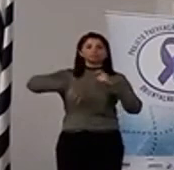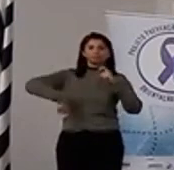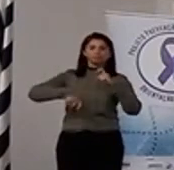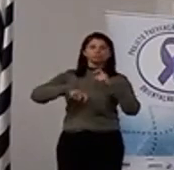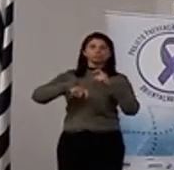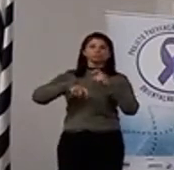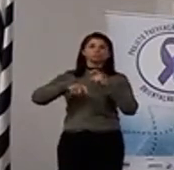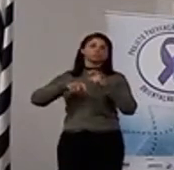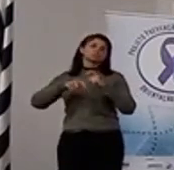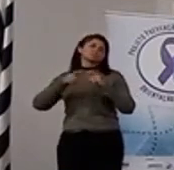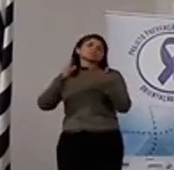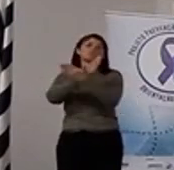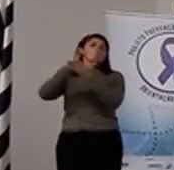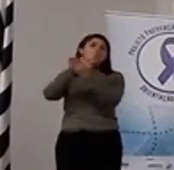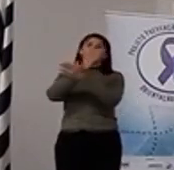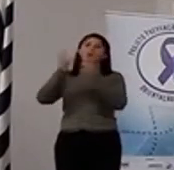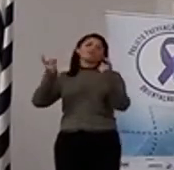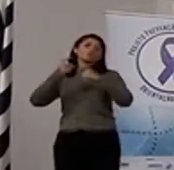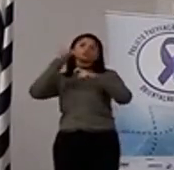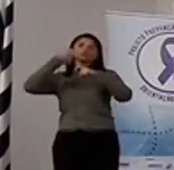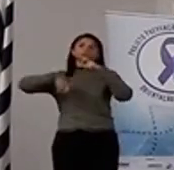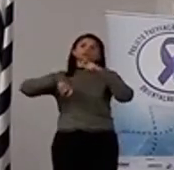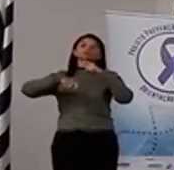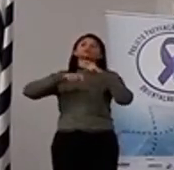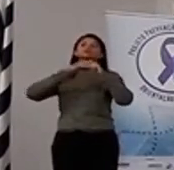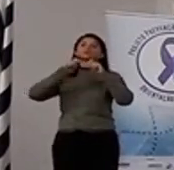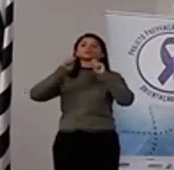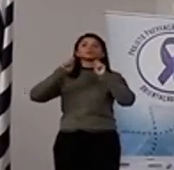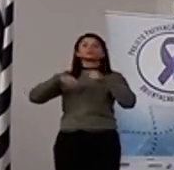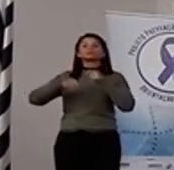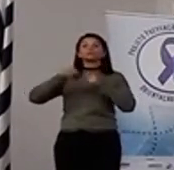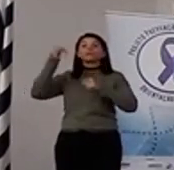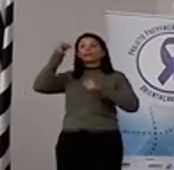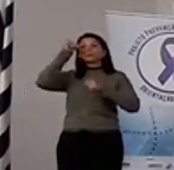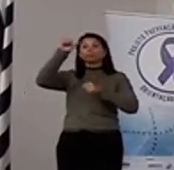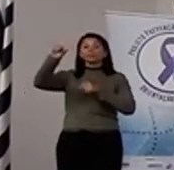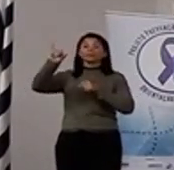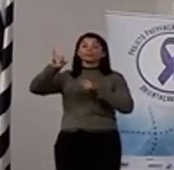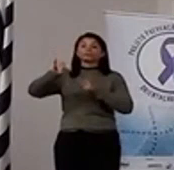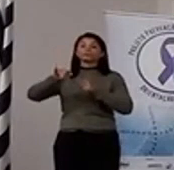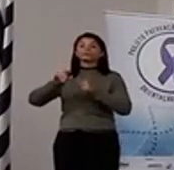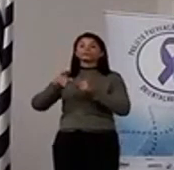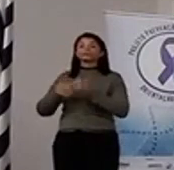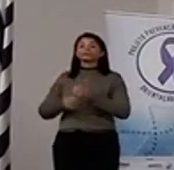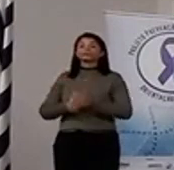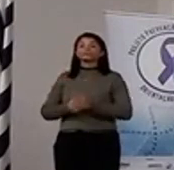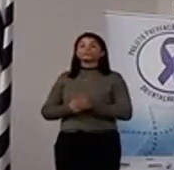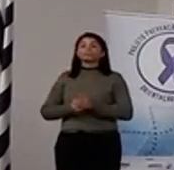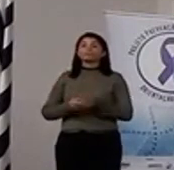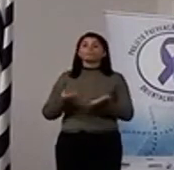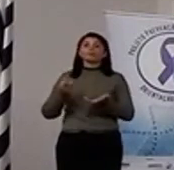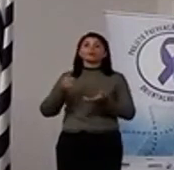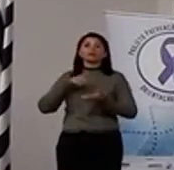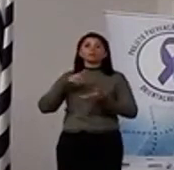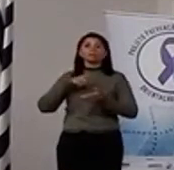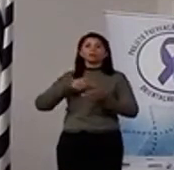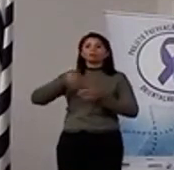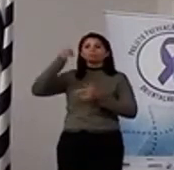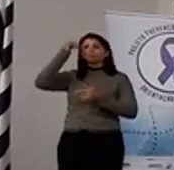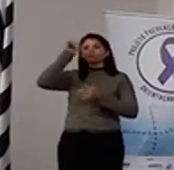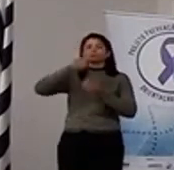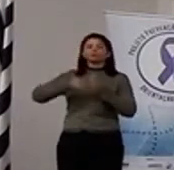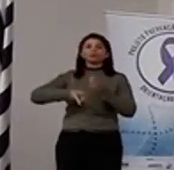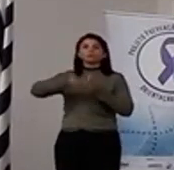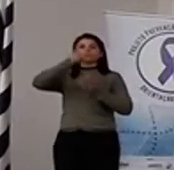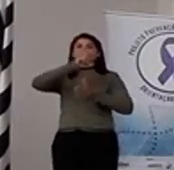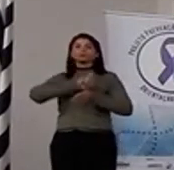na gestação, ou as mesmas coisas que, assim, não são prevenidos, como a delidana, ela não tem como você prevenir porque ela é uma casa, né?